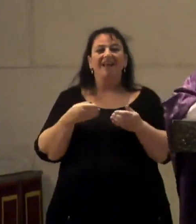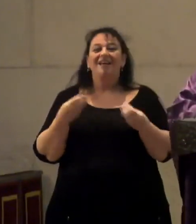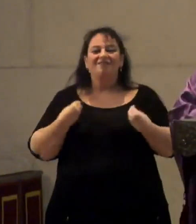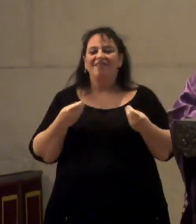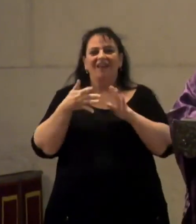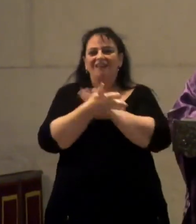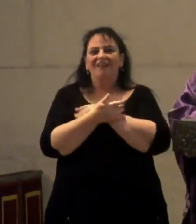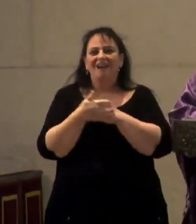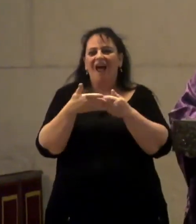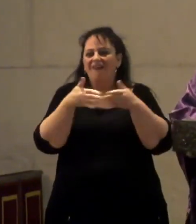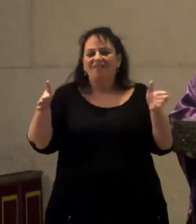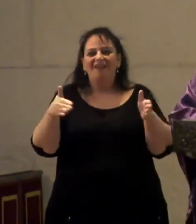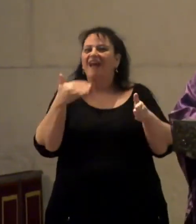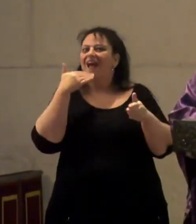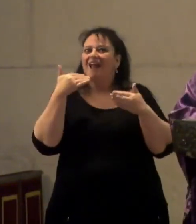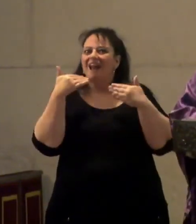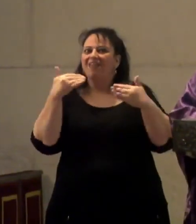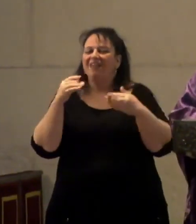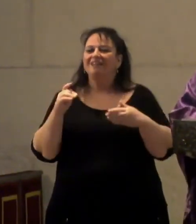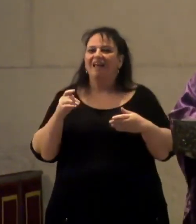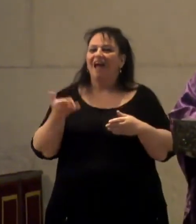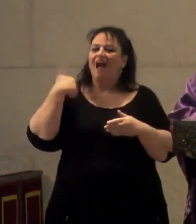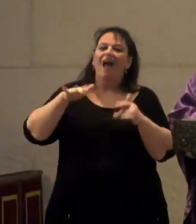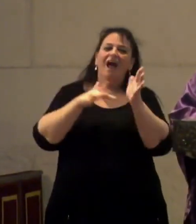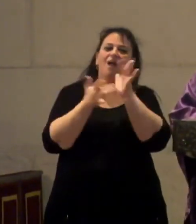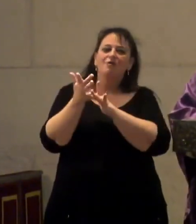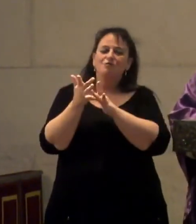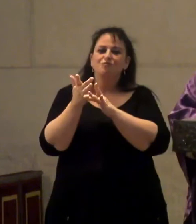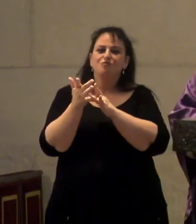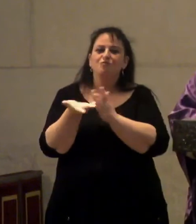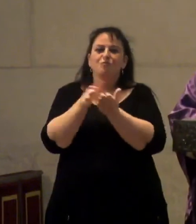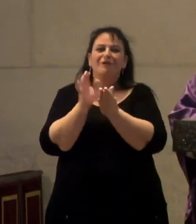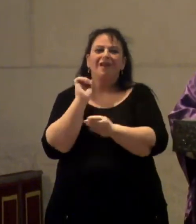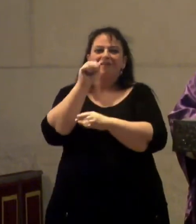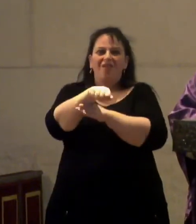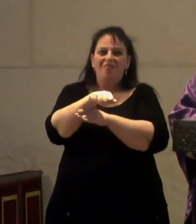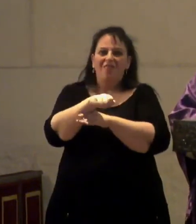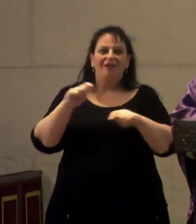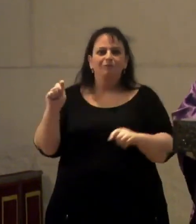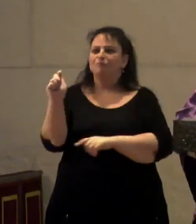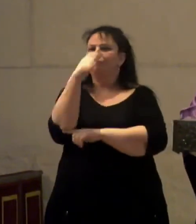definitivamente por el triunfo de Jesús, que ha triunfado sobre la muerte.